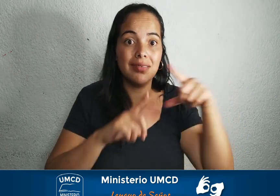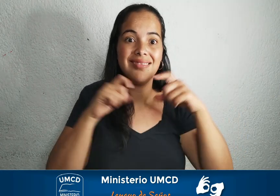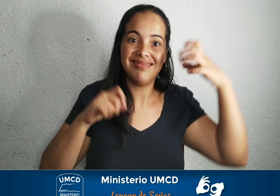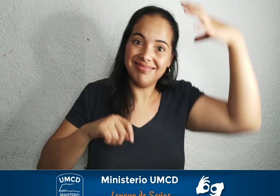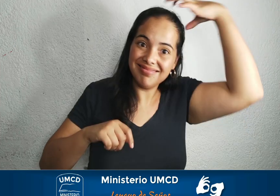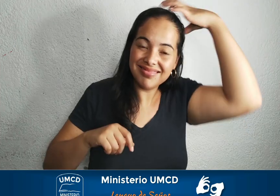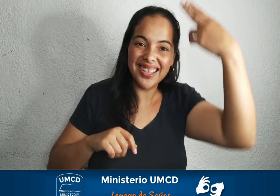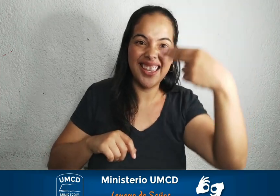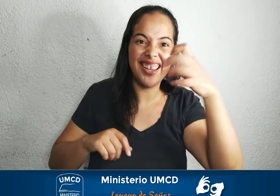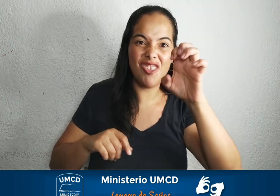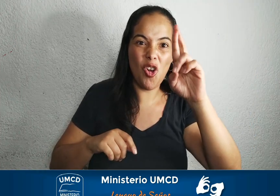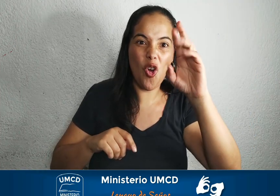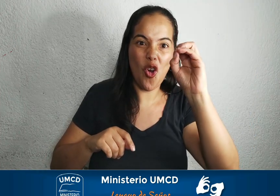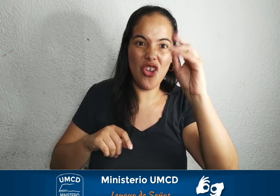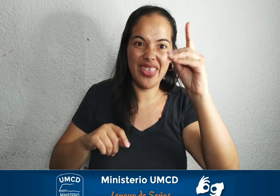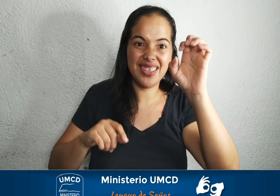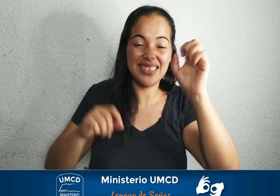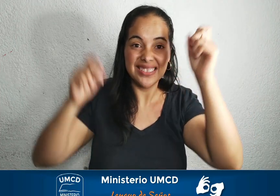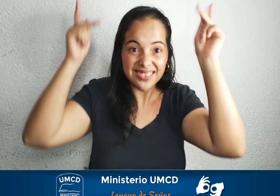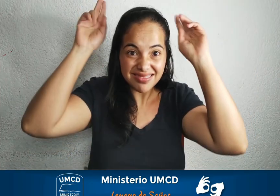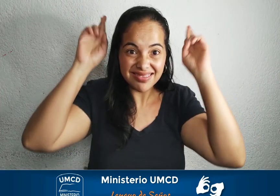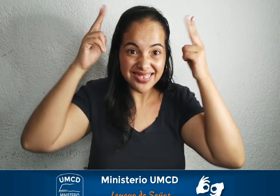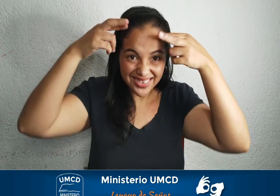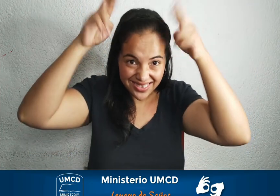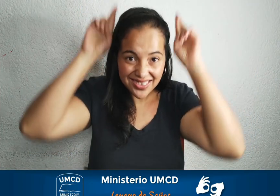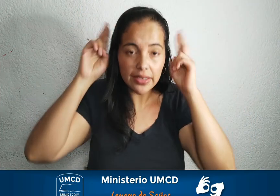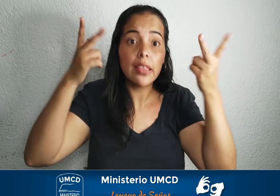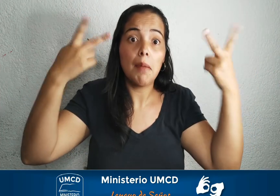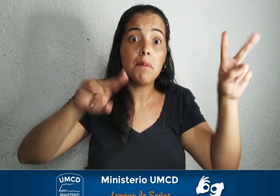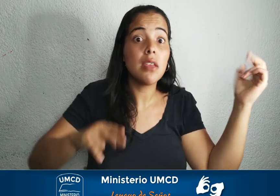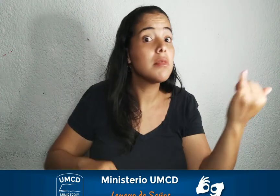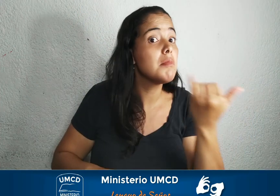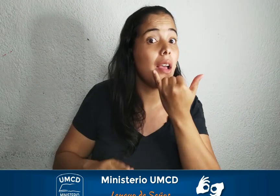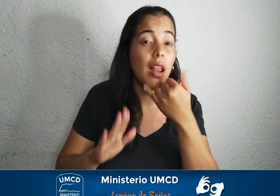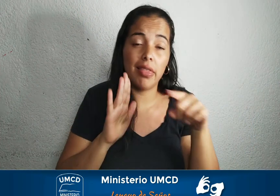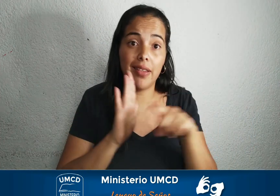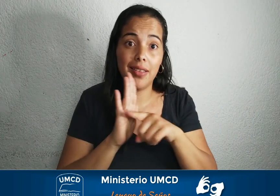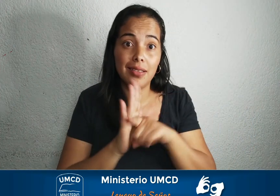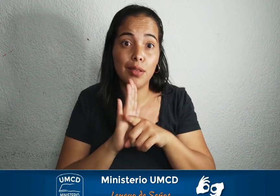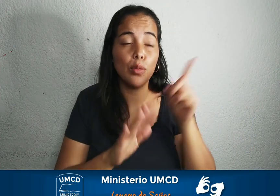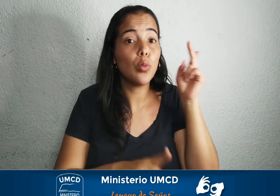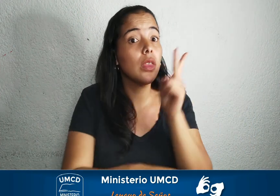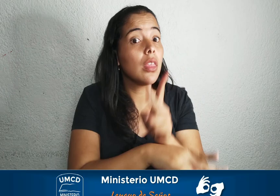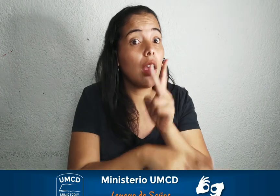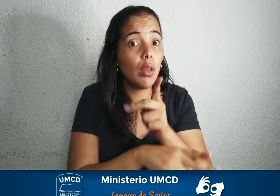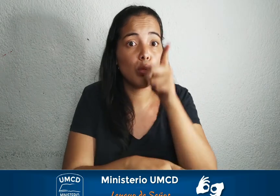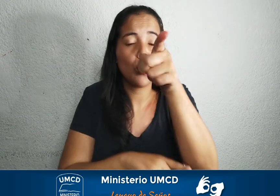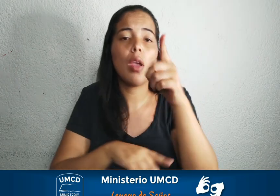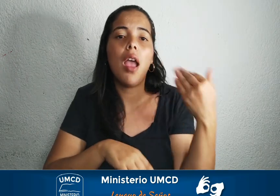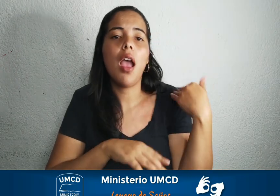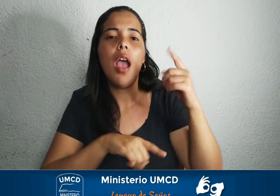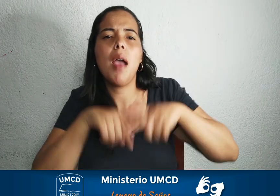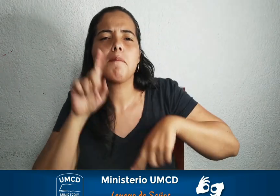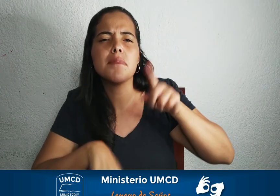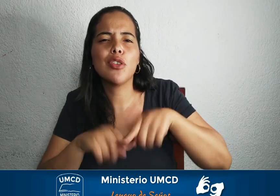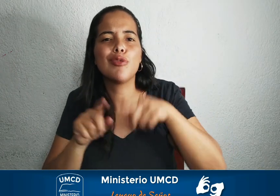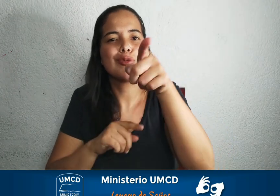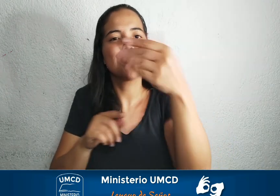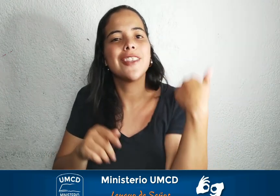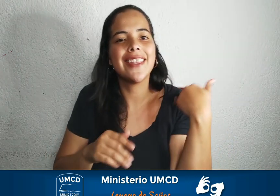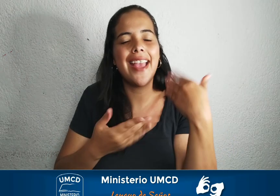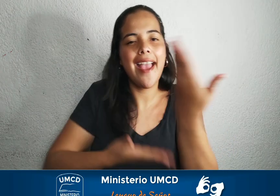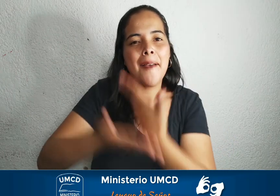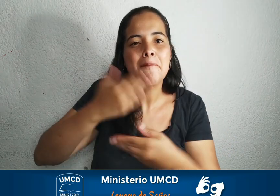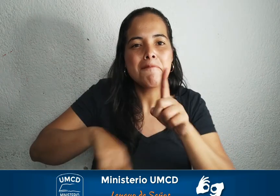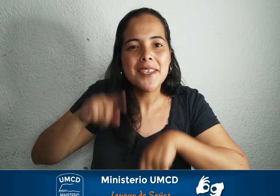vida completamente inmoral. Las malas influencias pueden hacer mucho daño en nuestras vidas. ¿Con